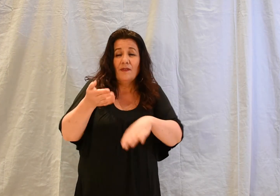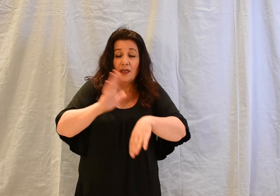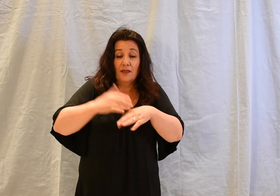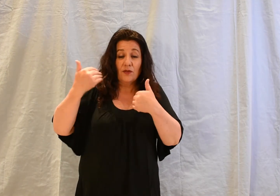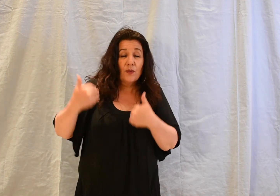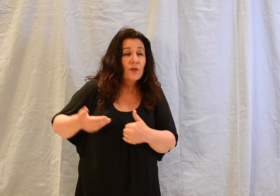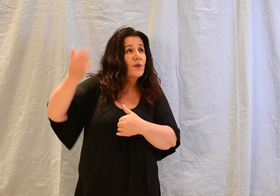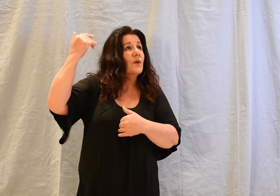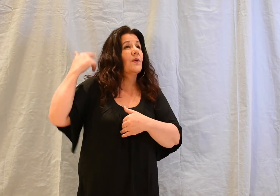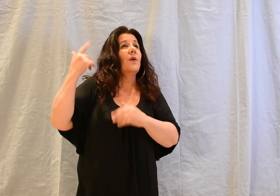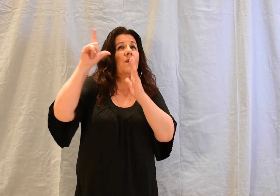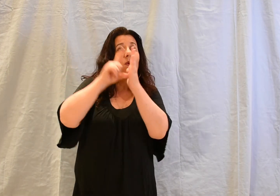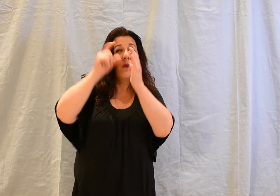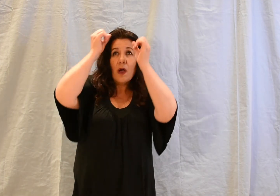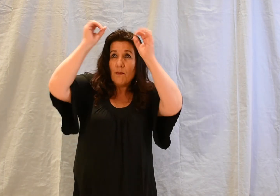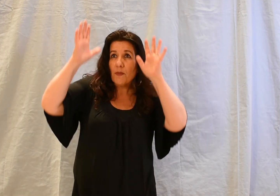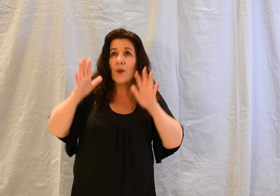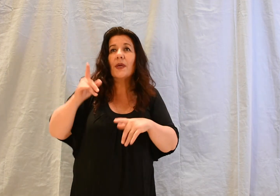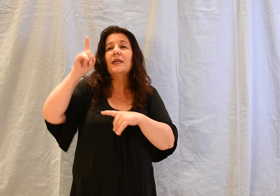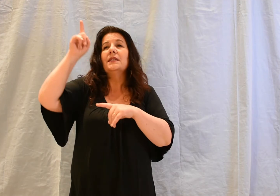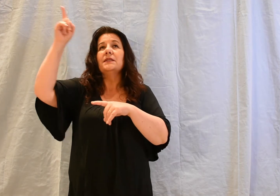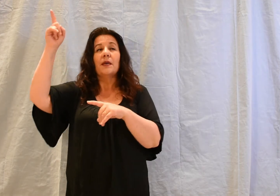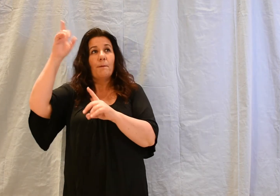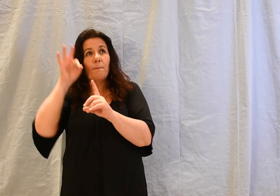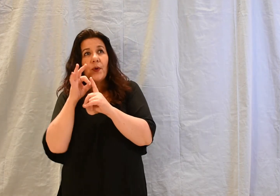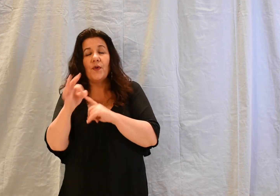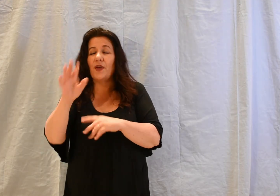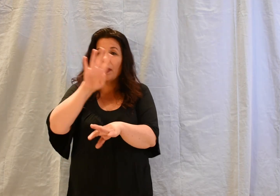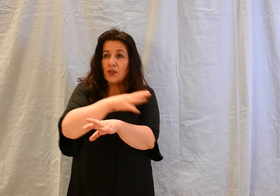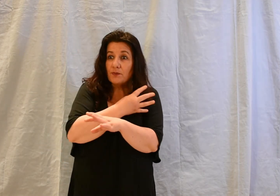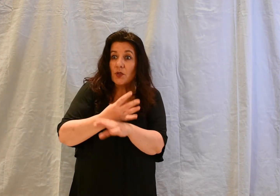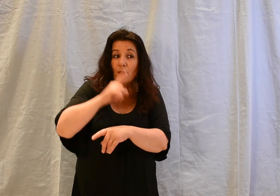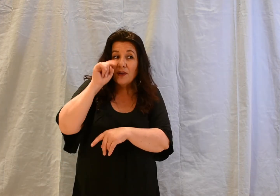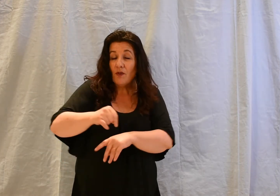loi de Moïse, les prophètes et les psaumes. »